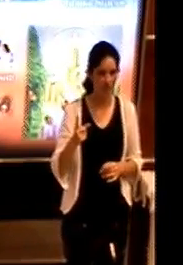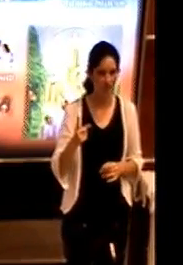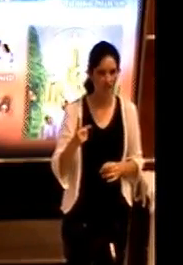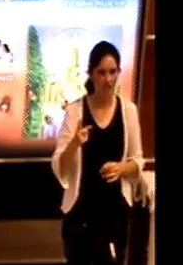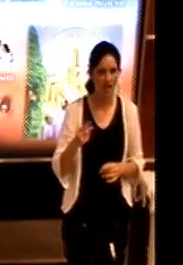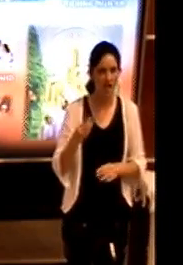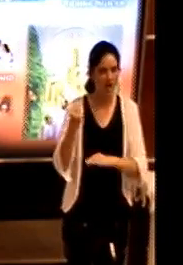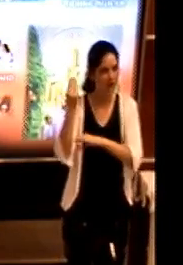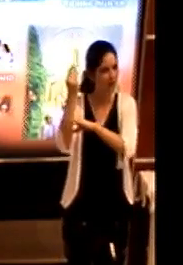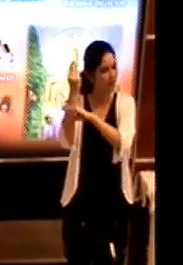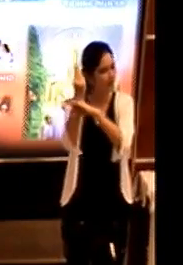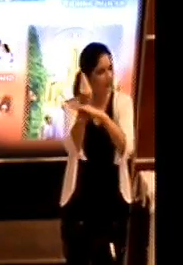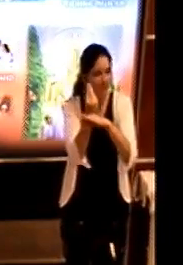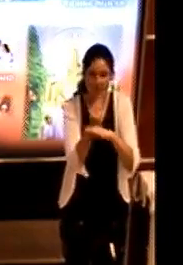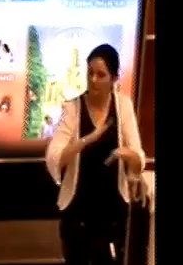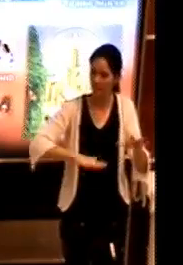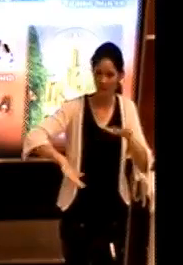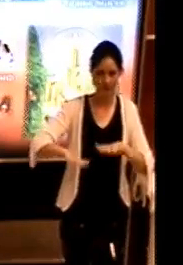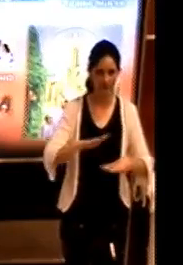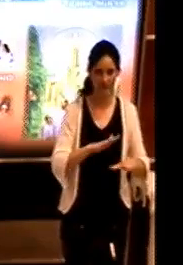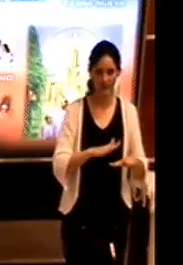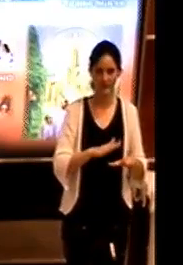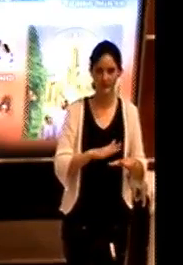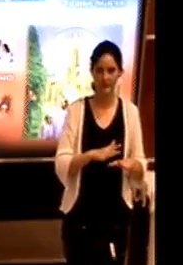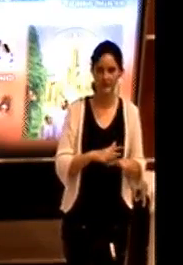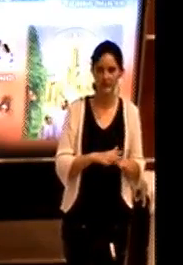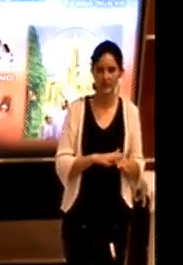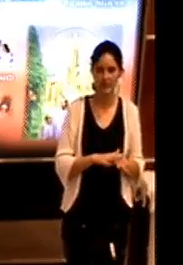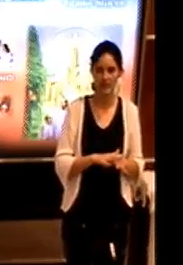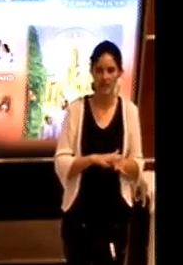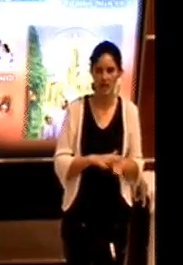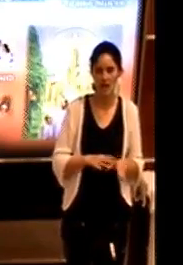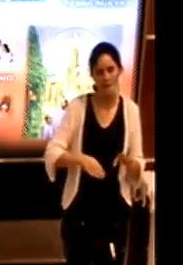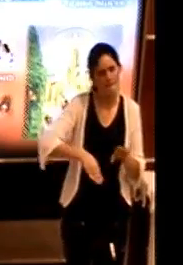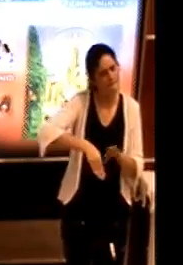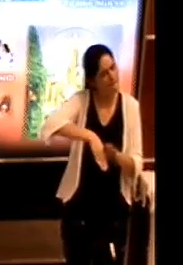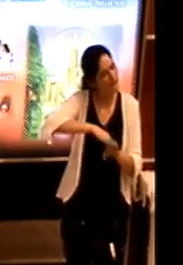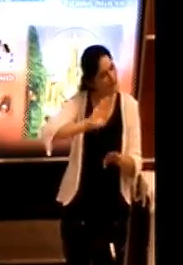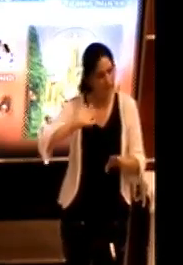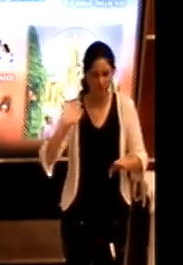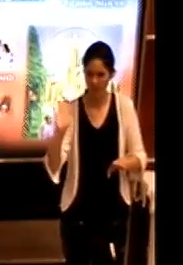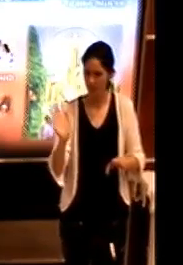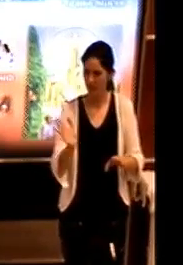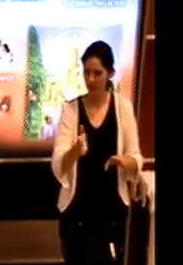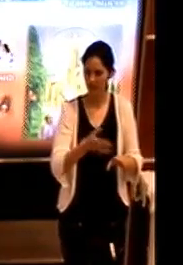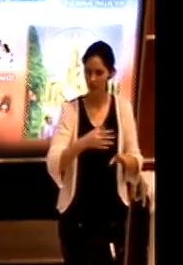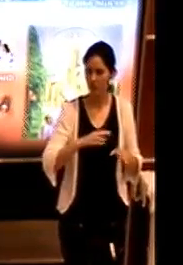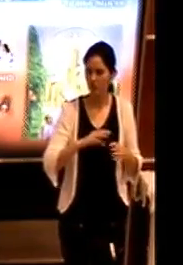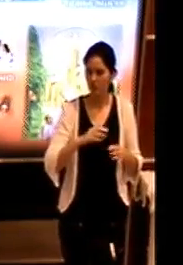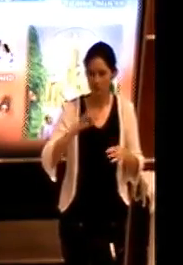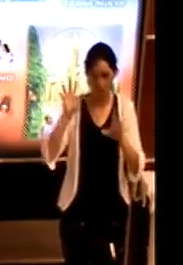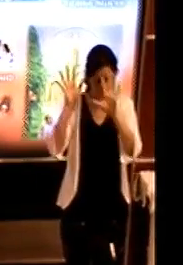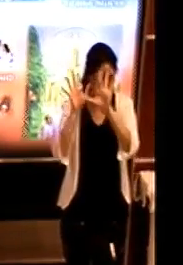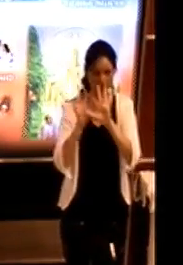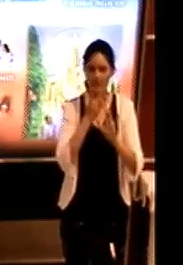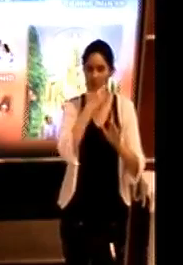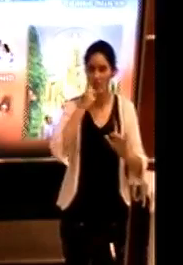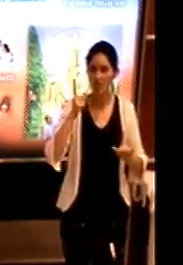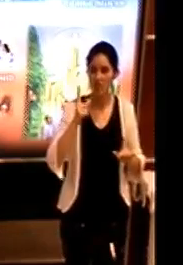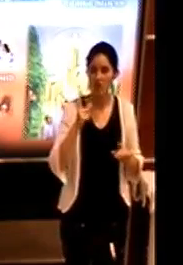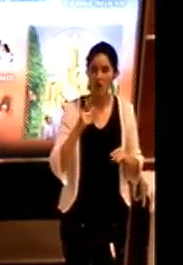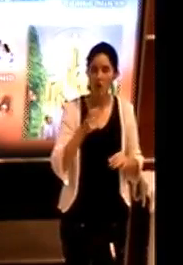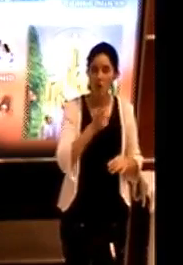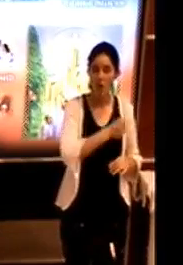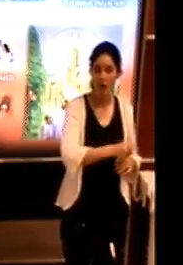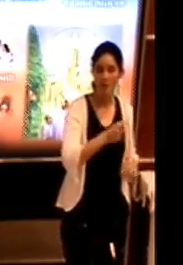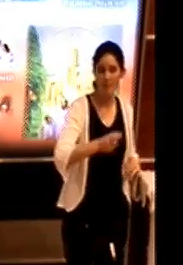Espíritu Santo de Dios. El mayor de todos los milagros es que un hombre que odiaba las leyes